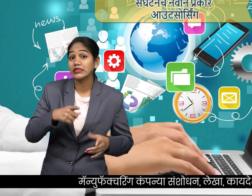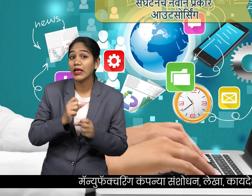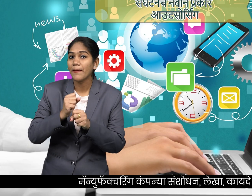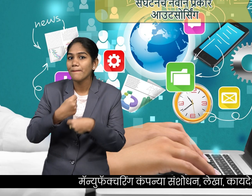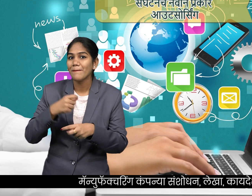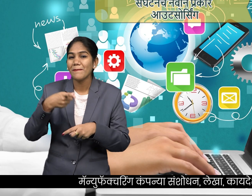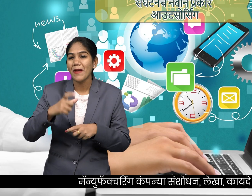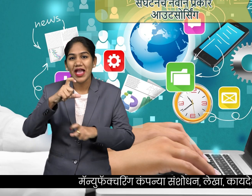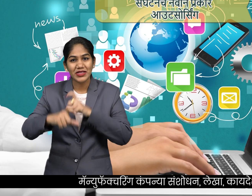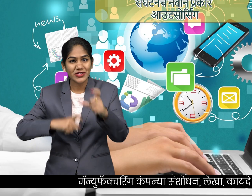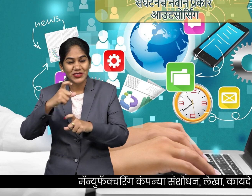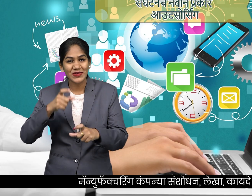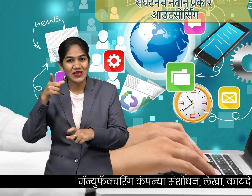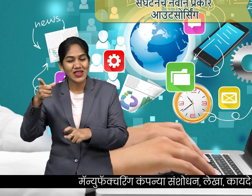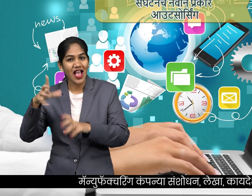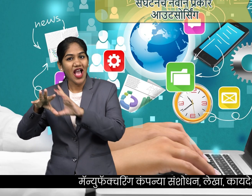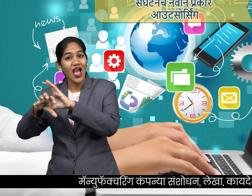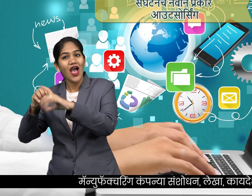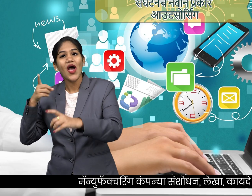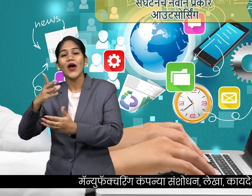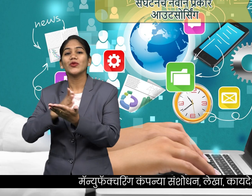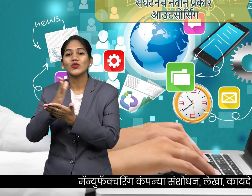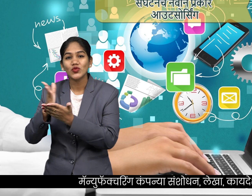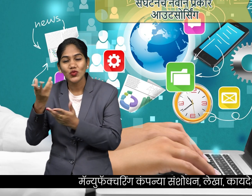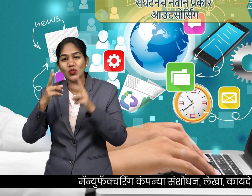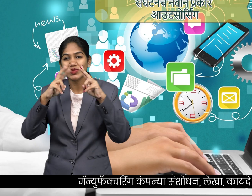मॅन्युफॅक्चरिंग कंपन्या संशोधन, लेखा, कायदेशीर